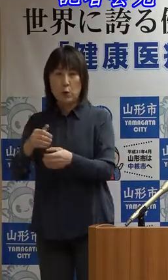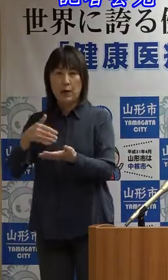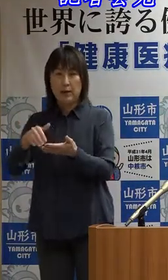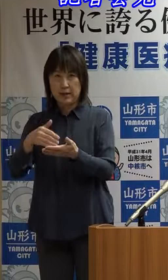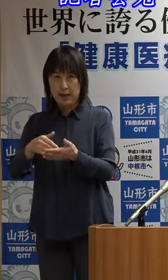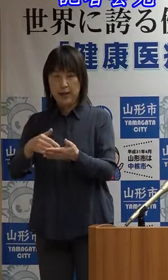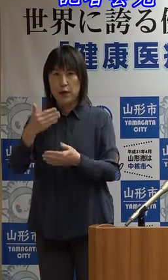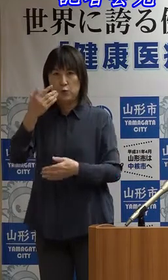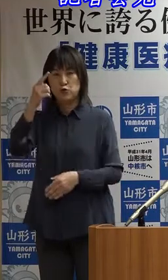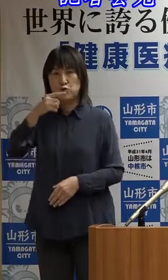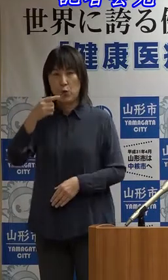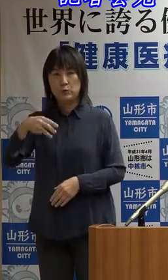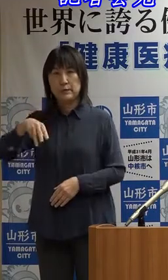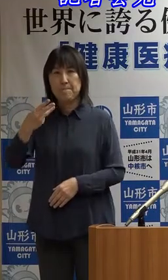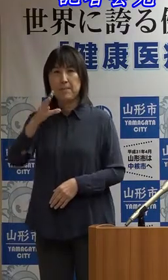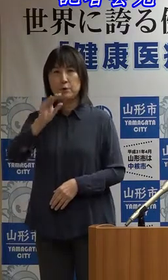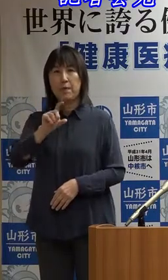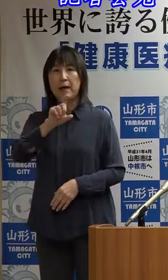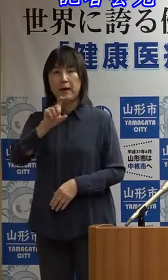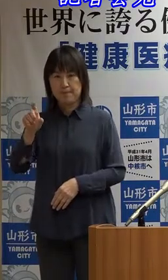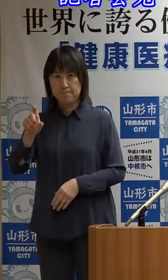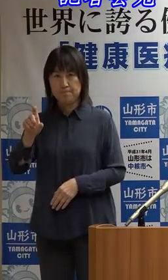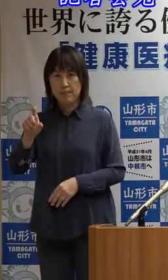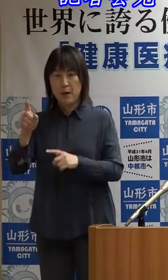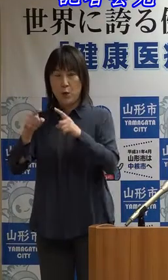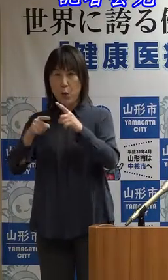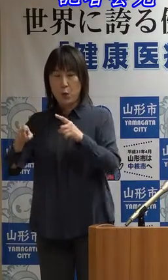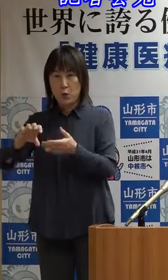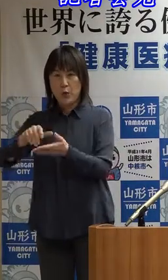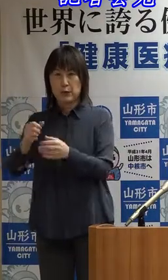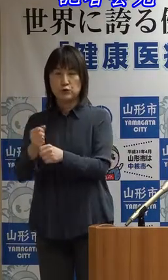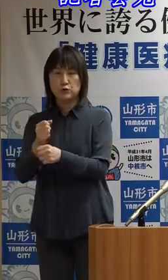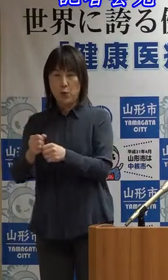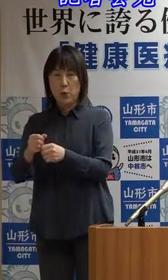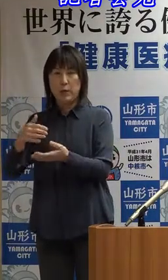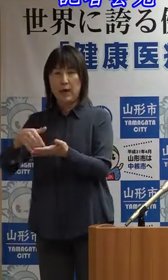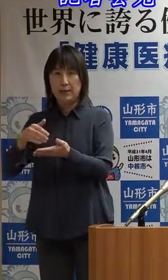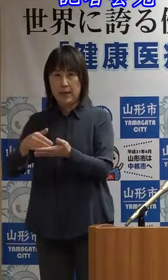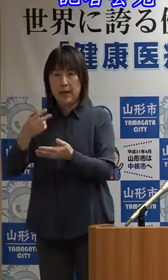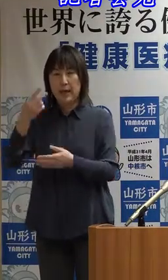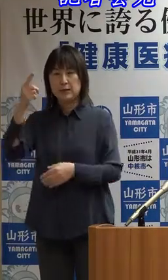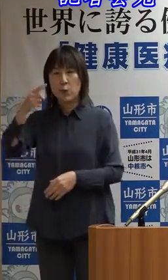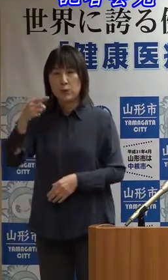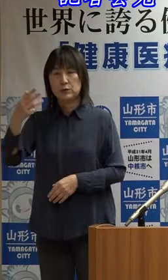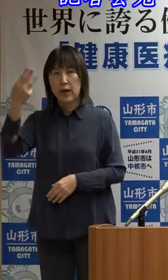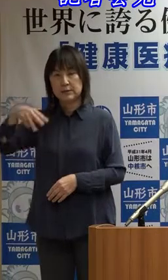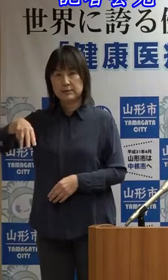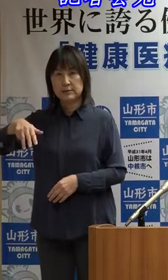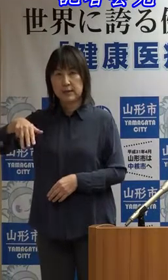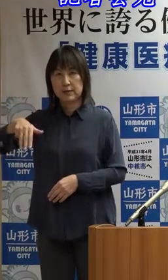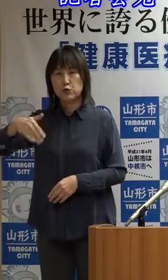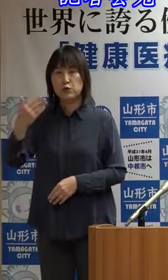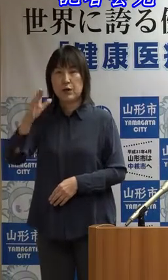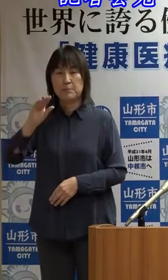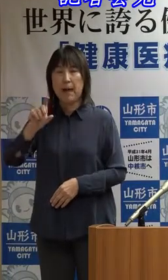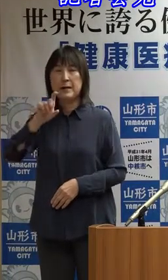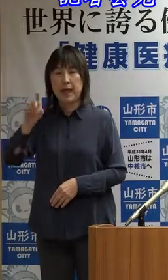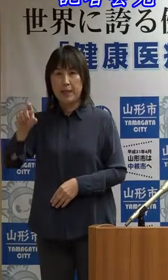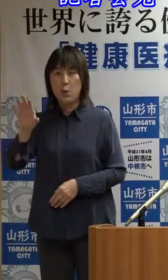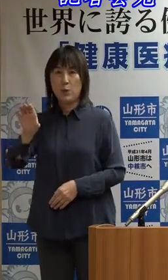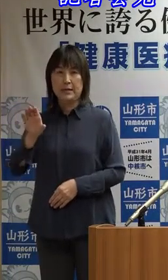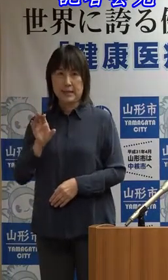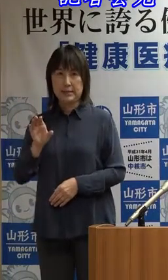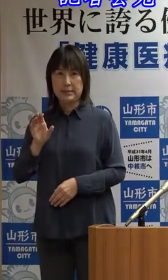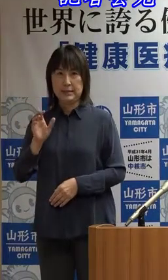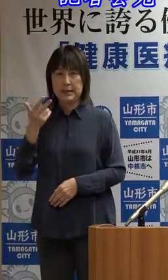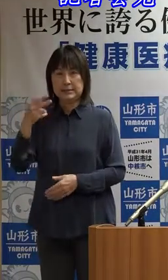約9億300万円、公共下水道事業会計で約2億8900万円の純利益、私